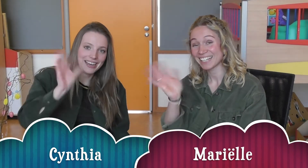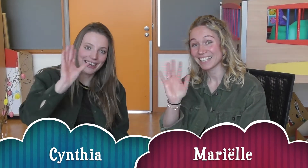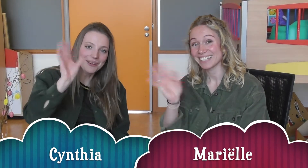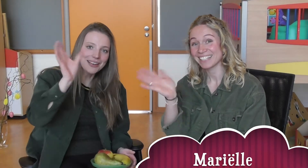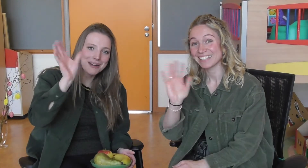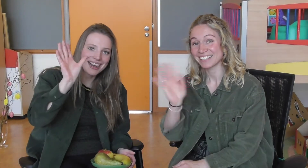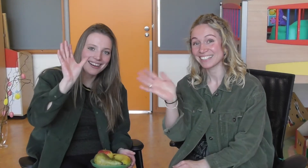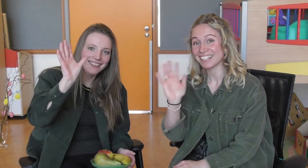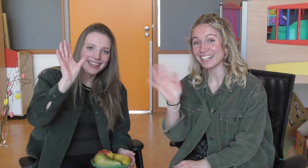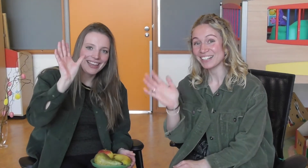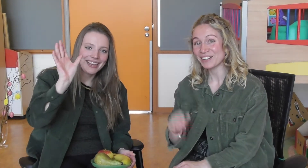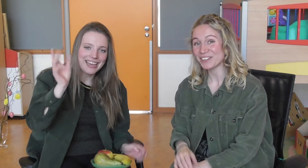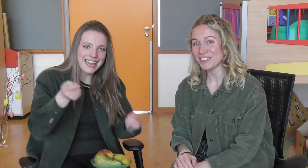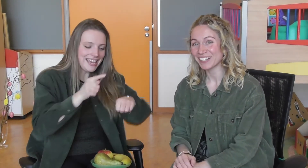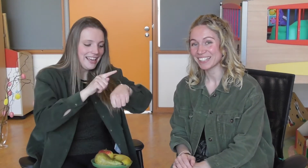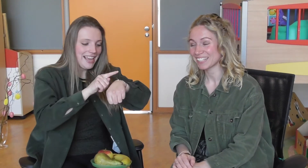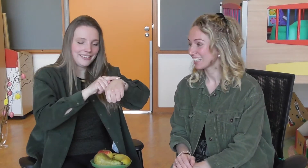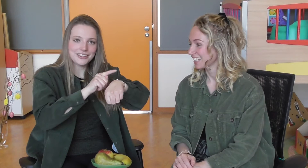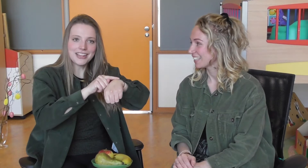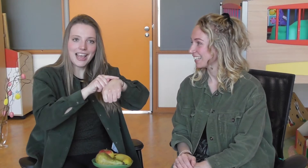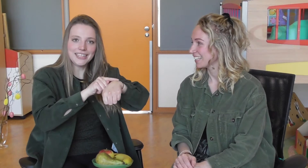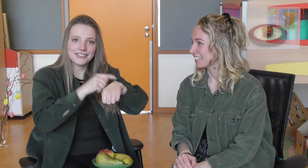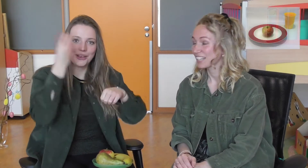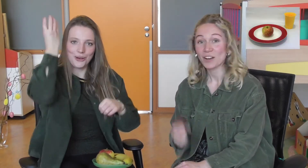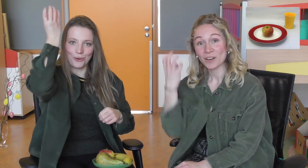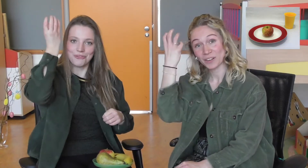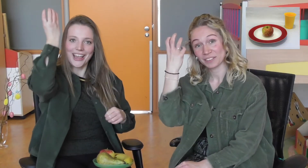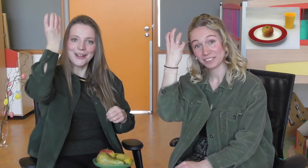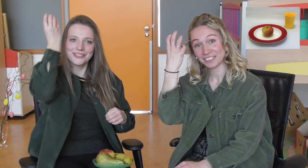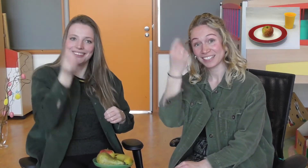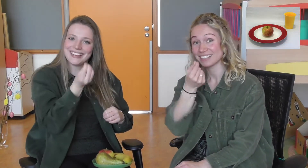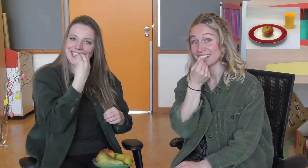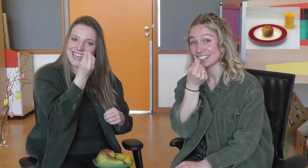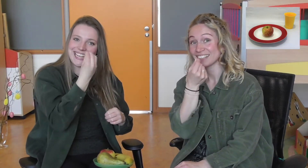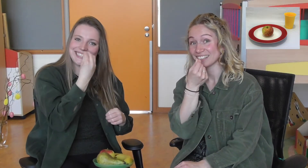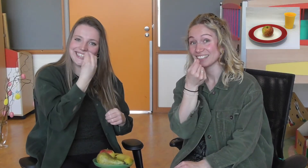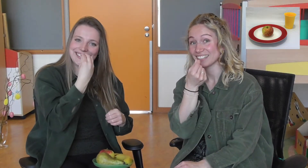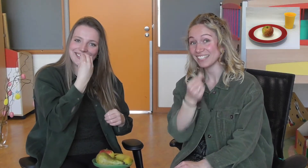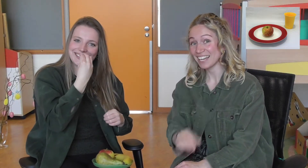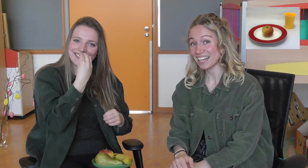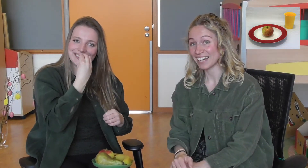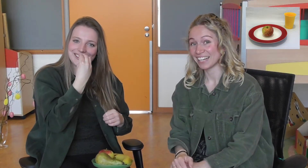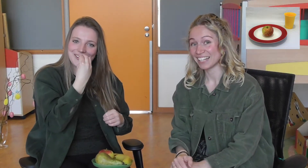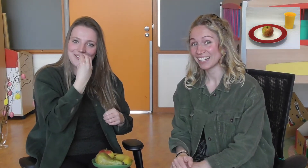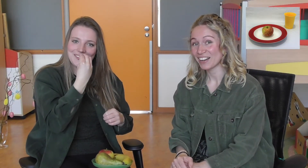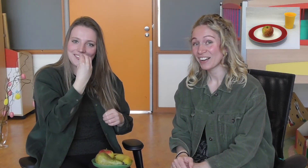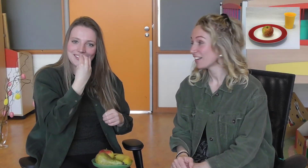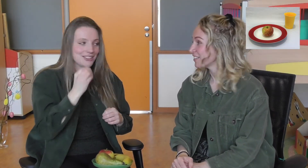Hallo allemaal. Hallo. Het is tijd om fruit te gaan eten. Ja.